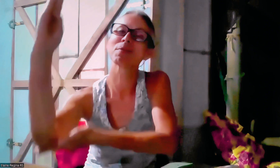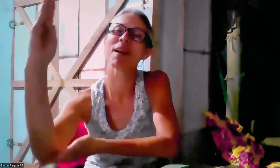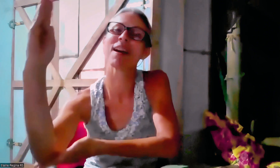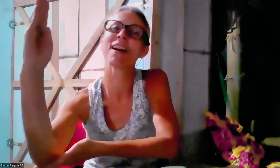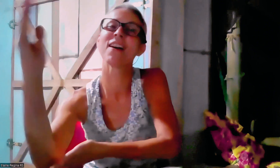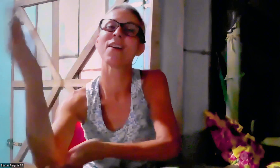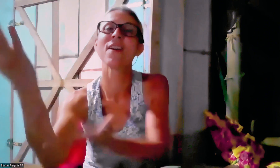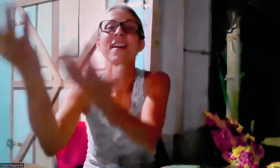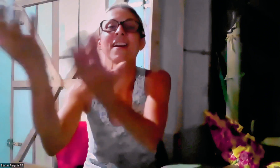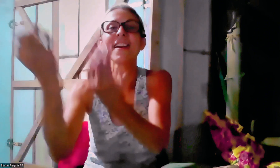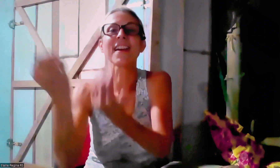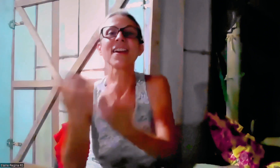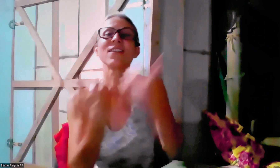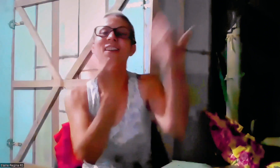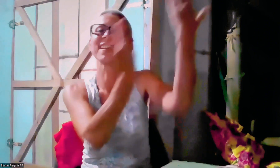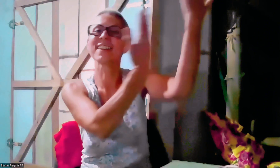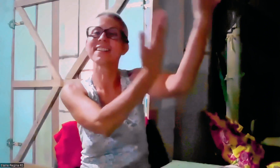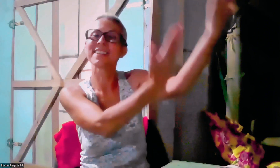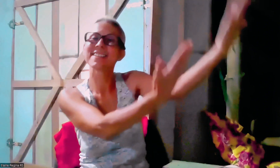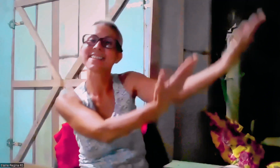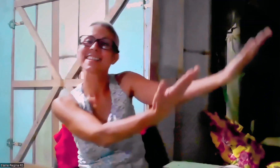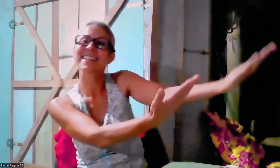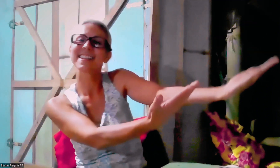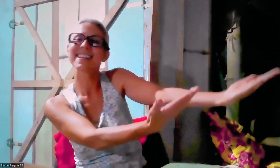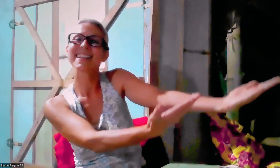elemental matriz. Quero agradecer,